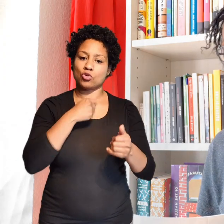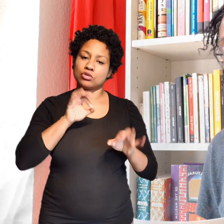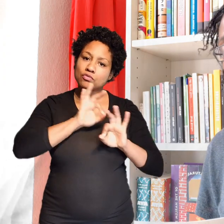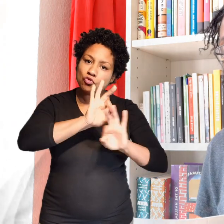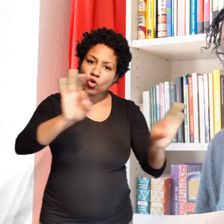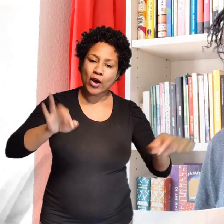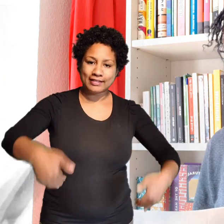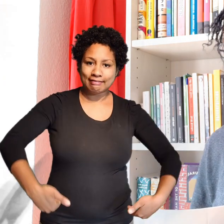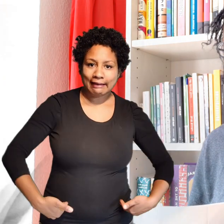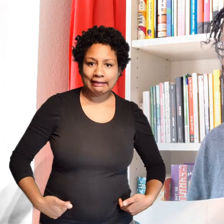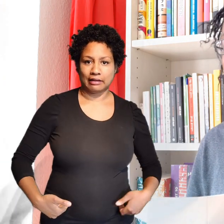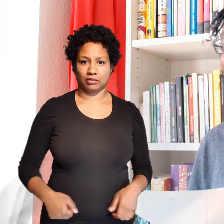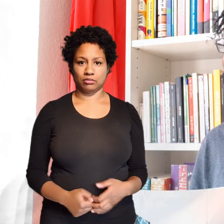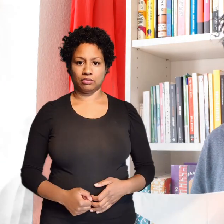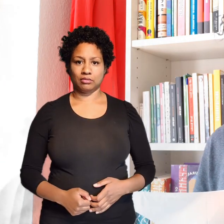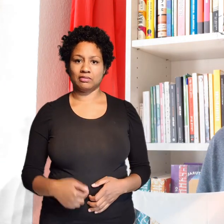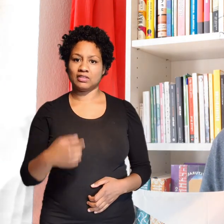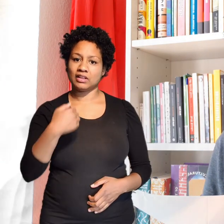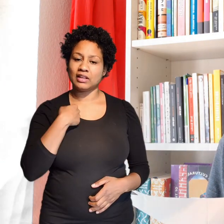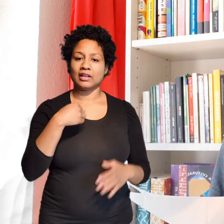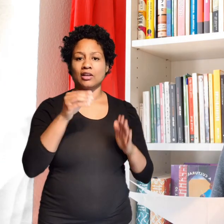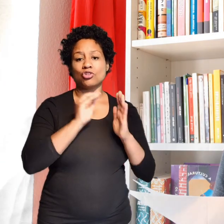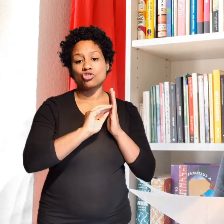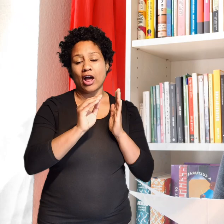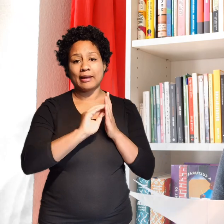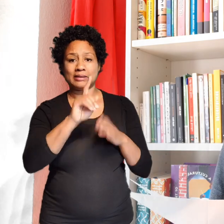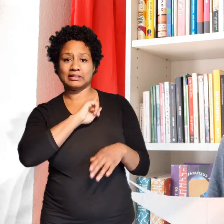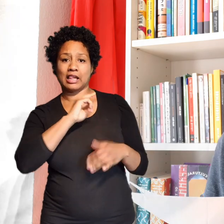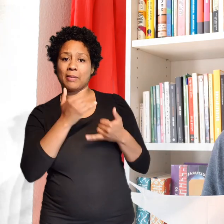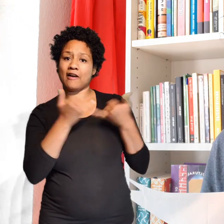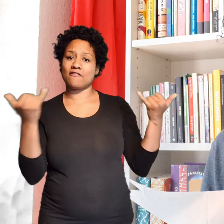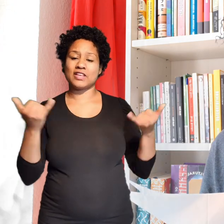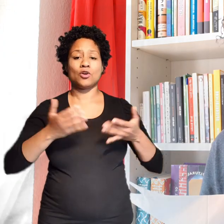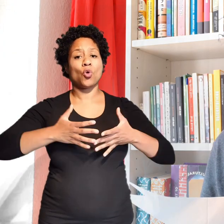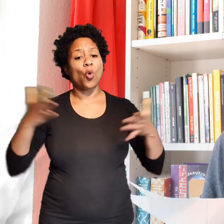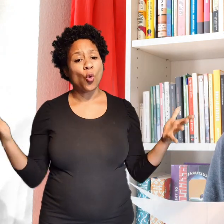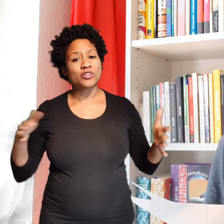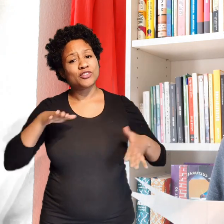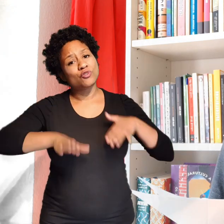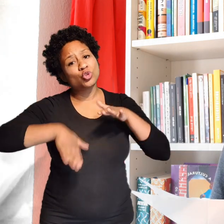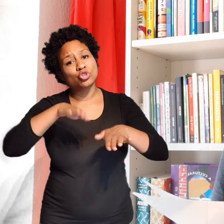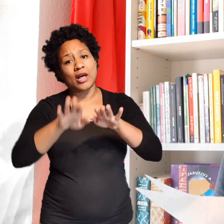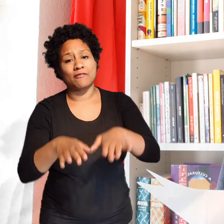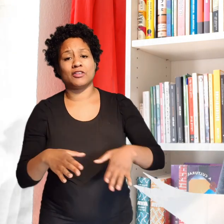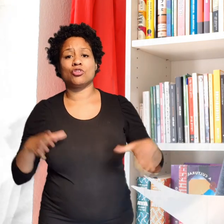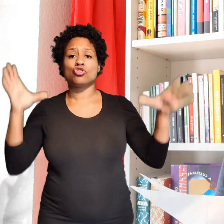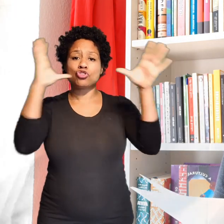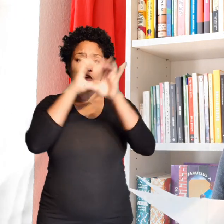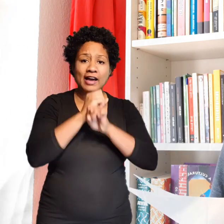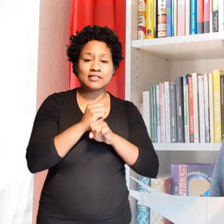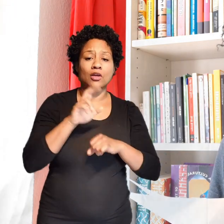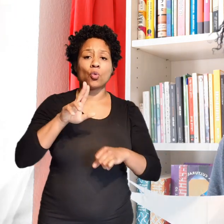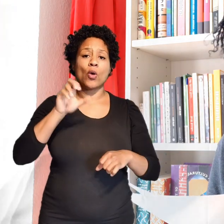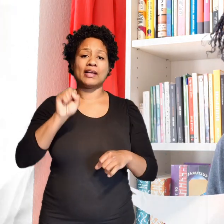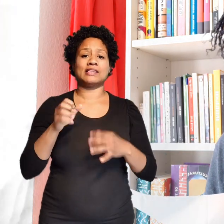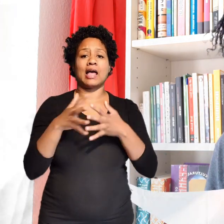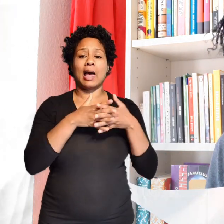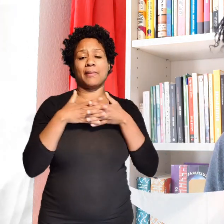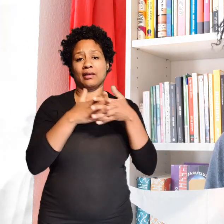Ich schreibe in den riesigen Fußstapfen der schwarzen US-amerikanischen Autorin und